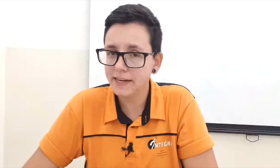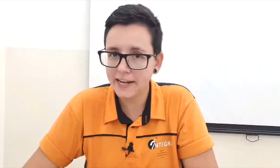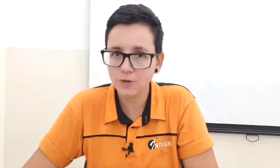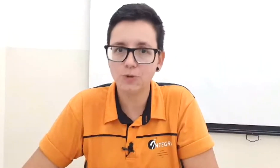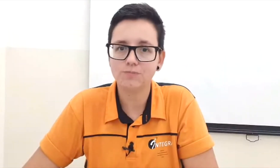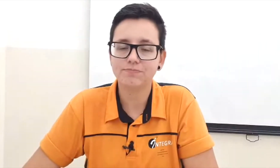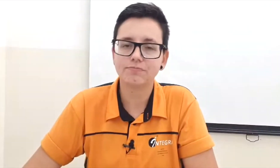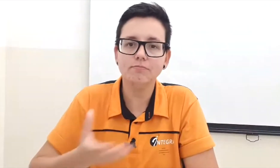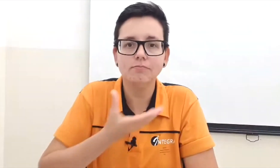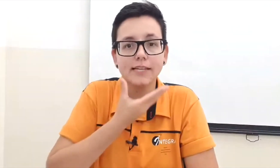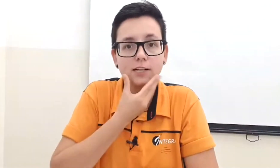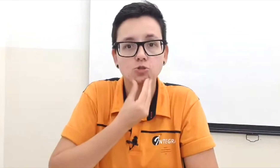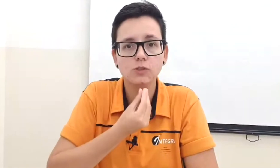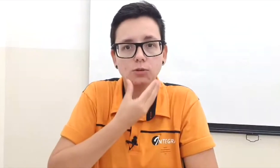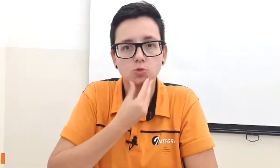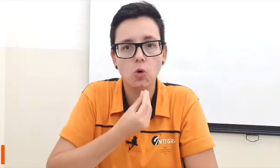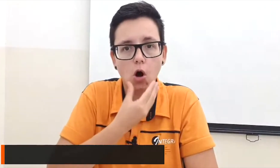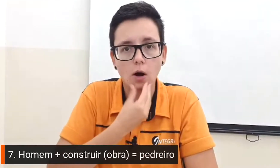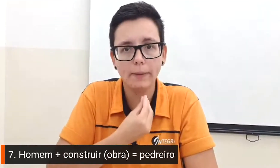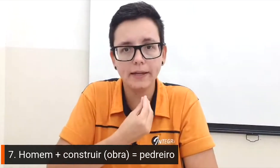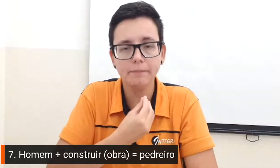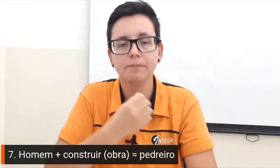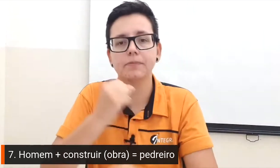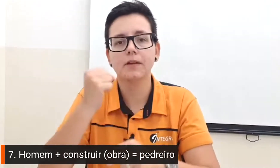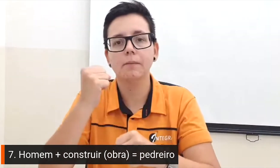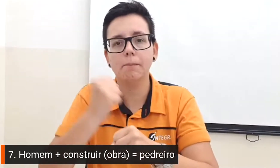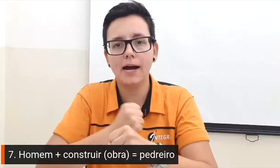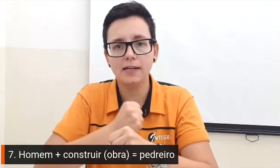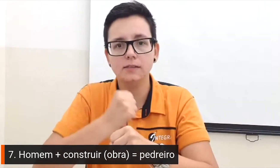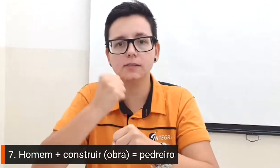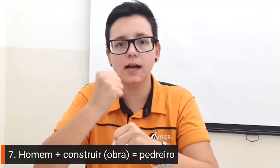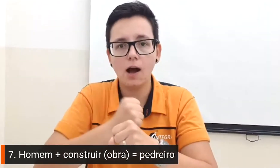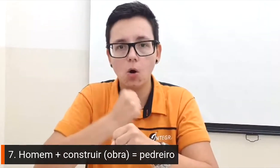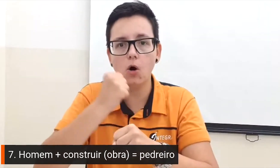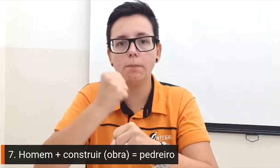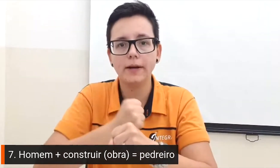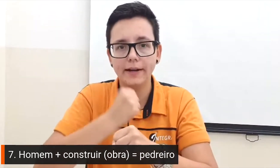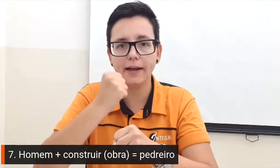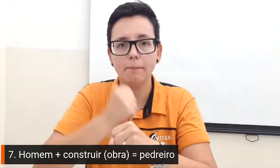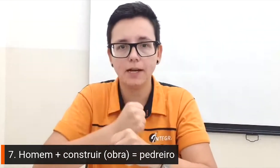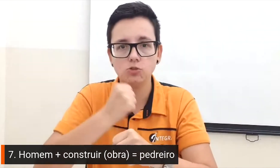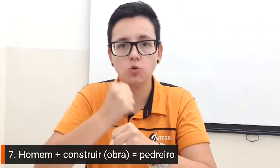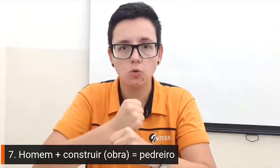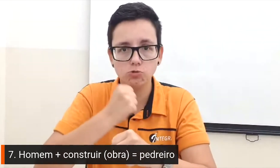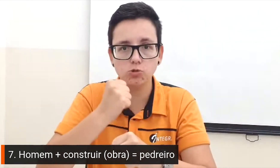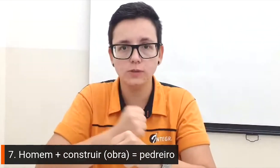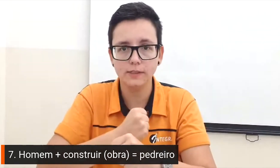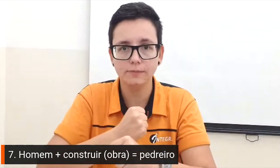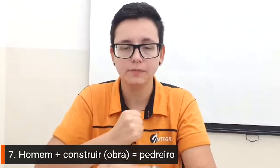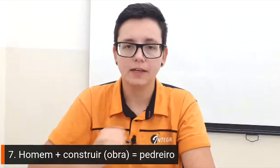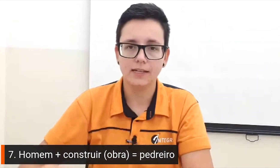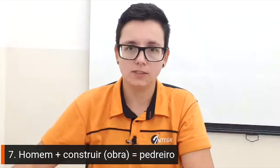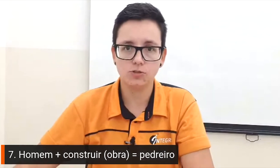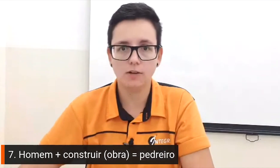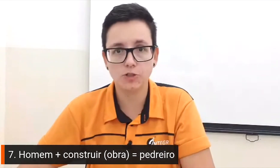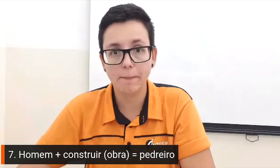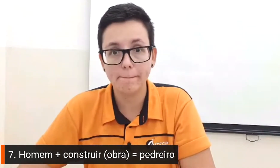pedreiro, que é a junção do homem mais a obra, né? Mais o construir. Esse é o sinal de